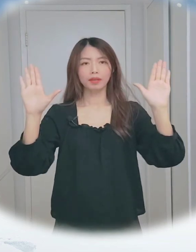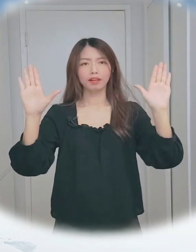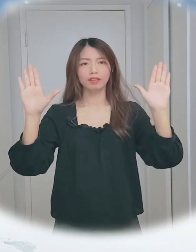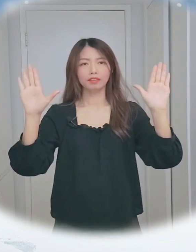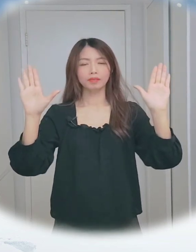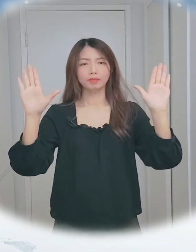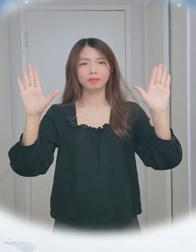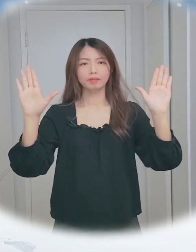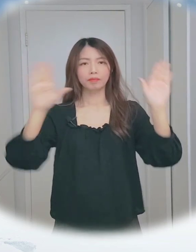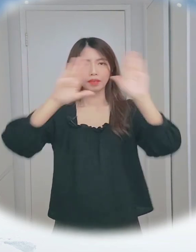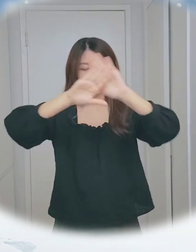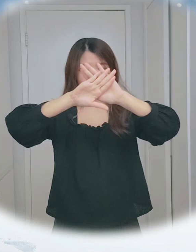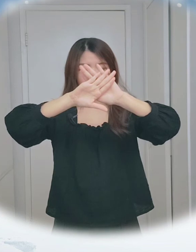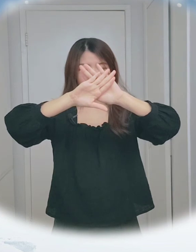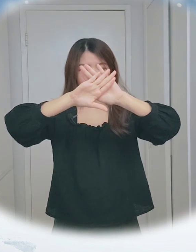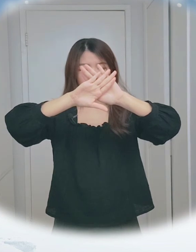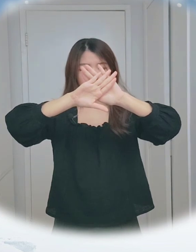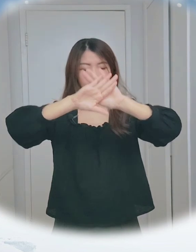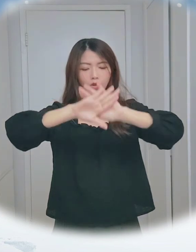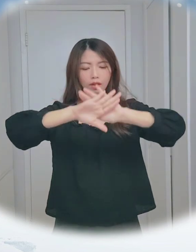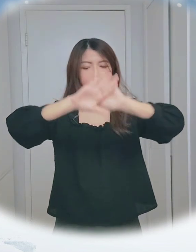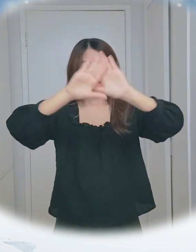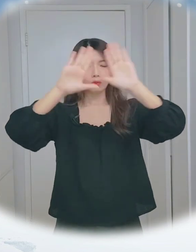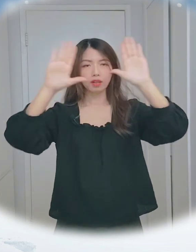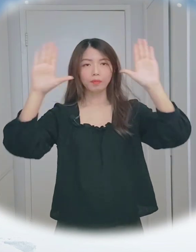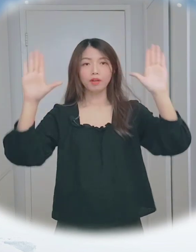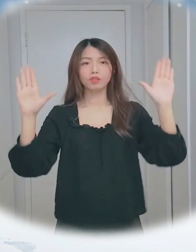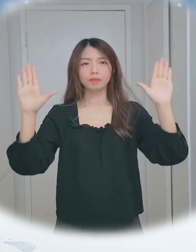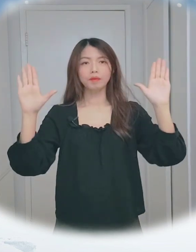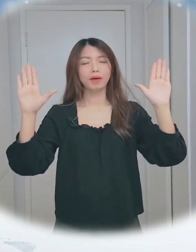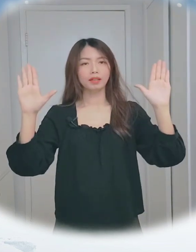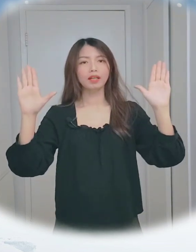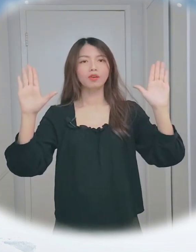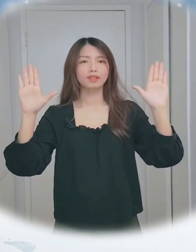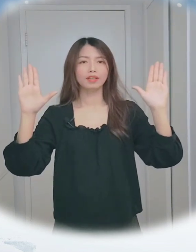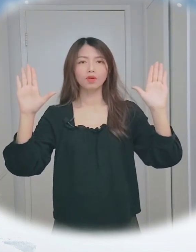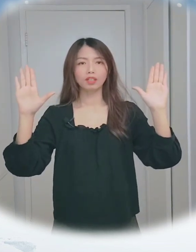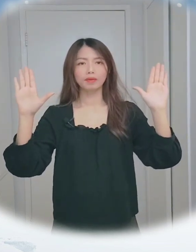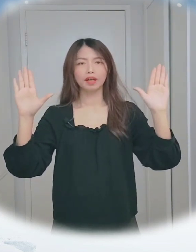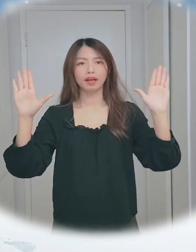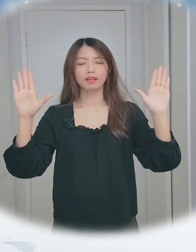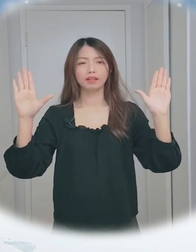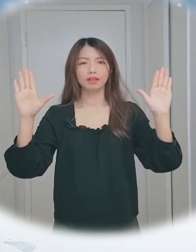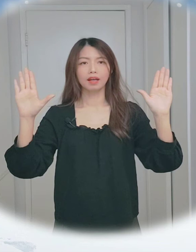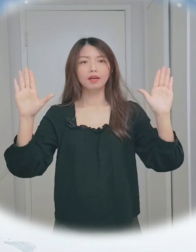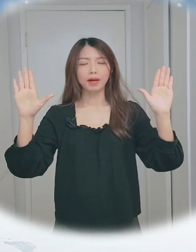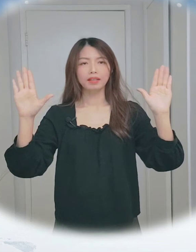펴주시면 돼요. 이 상태에서 시작하셔서 손을 이렇게 벌려주시면 밝다라고 한 뜻의 수어가 됩니다.